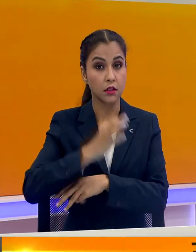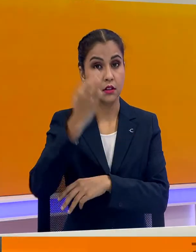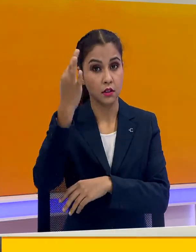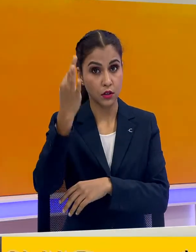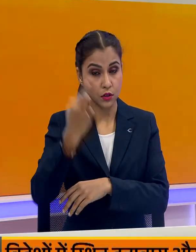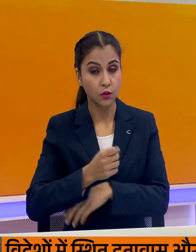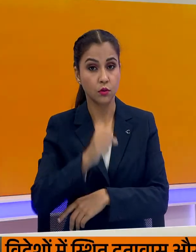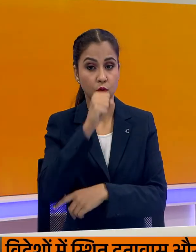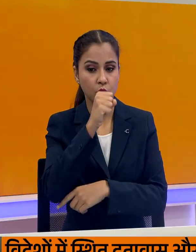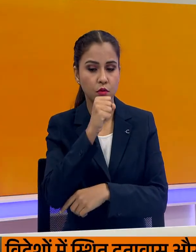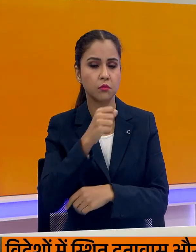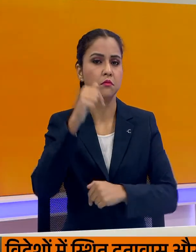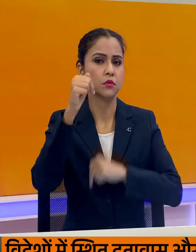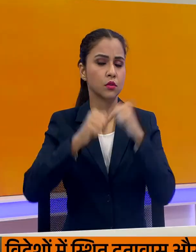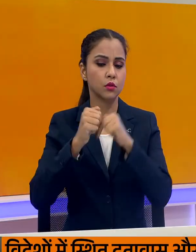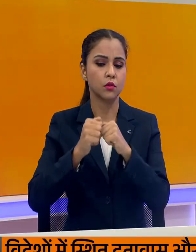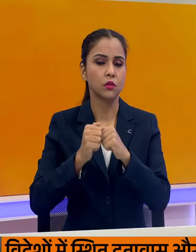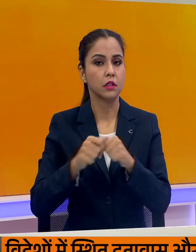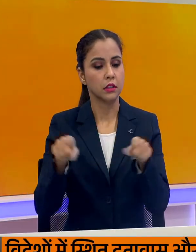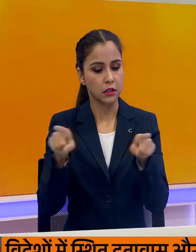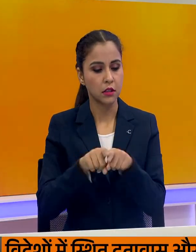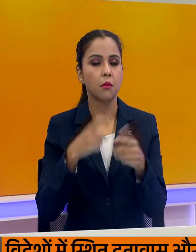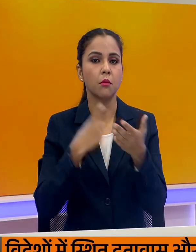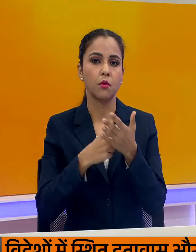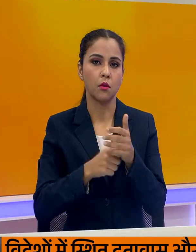चुनाव तक अपना भूमिका निभाते हैं।